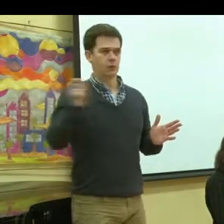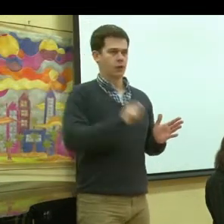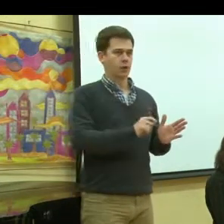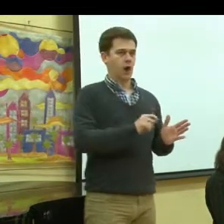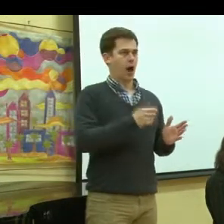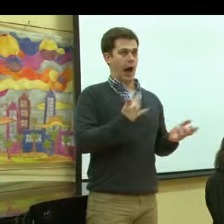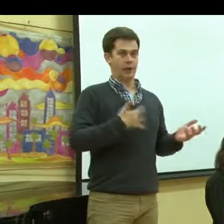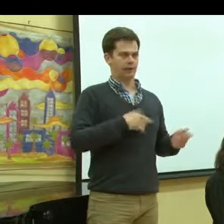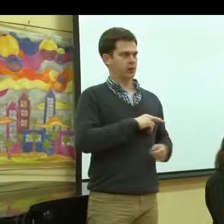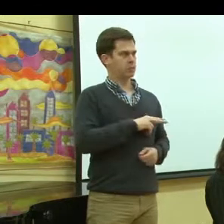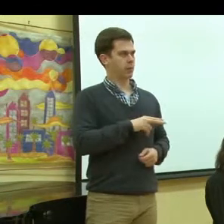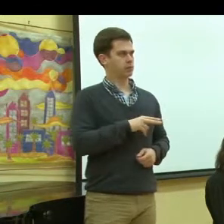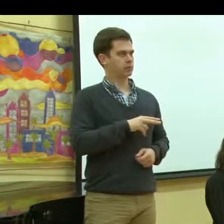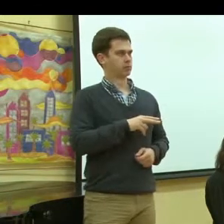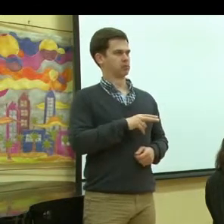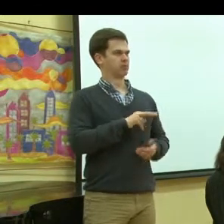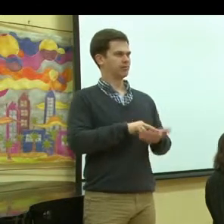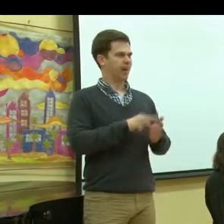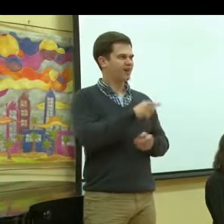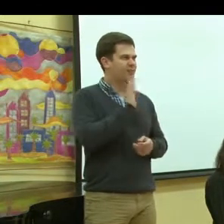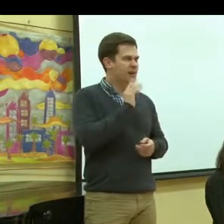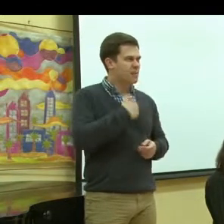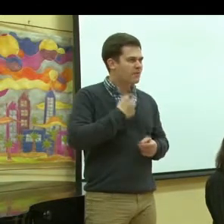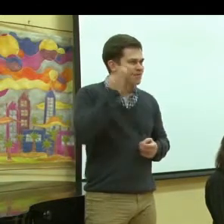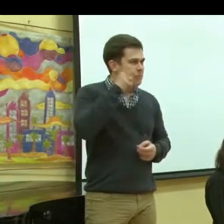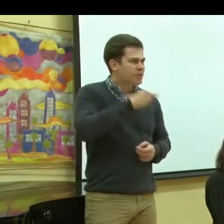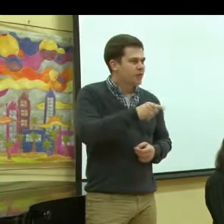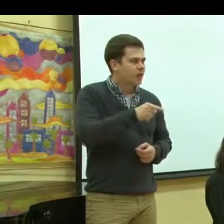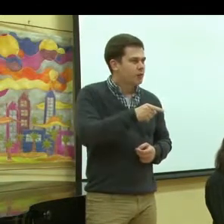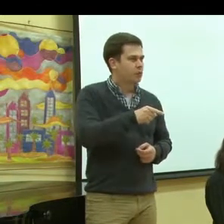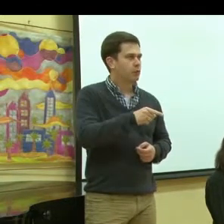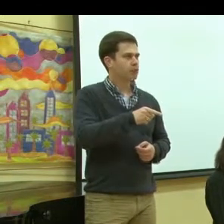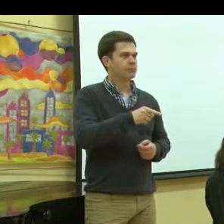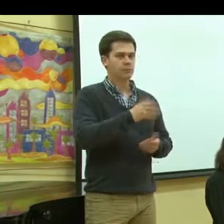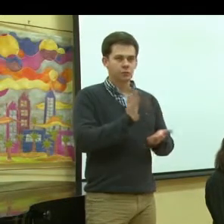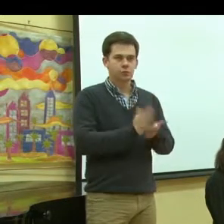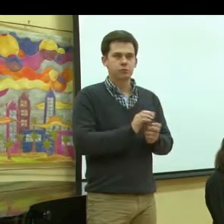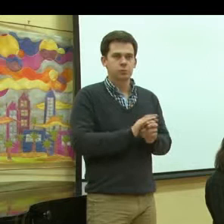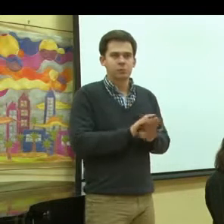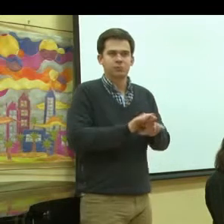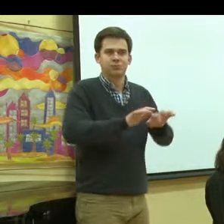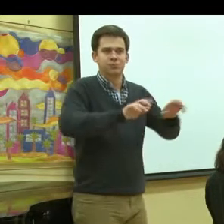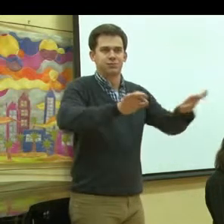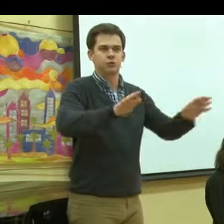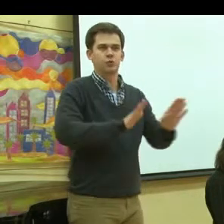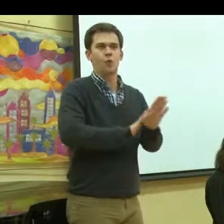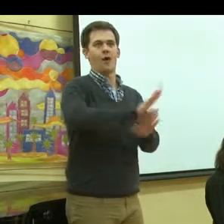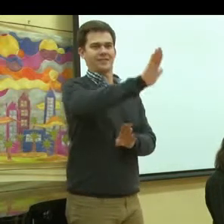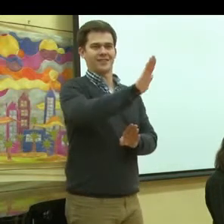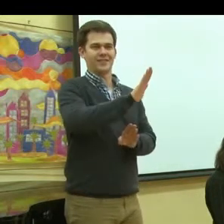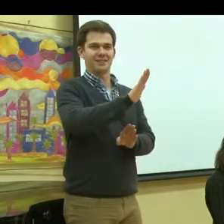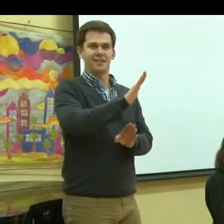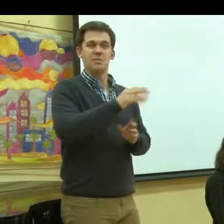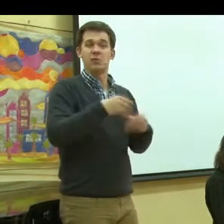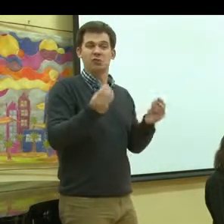elegante, como algo más de coś gente coś eleganckiego, co może pojawić się też pewnie na salonach. Tak jak puede aparecer en los salones. Y ahí aparece ya en